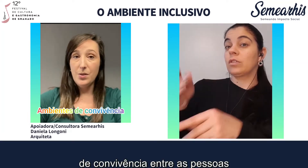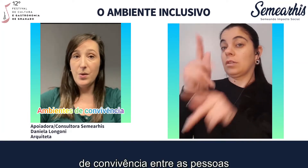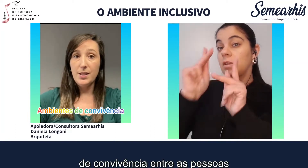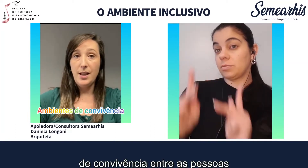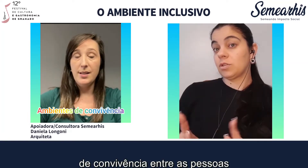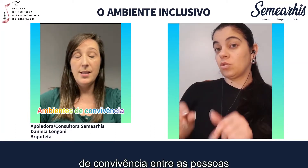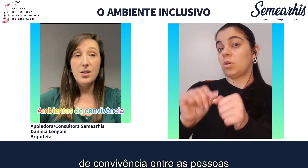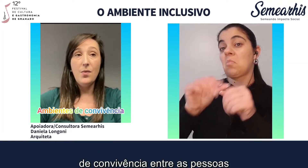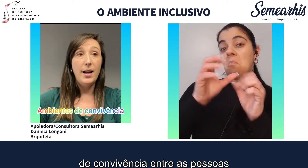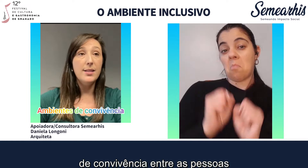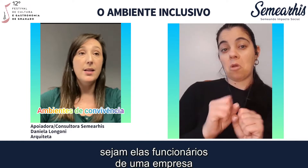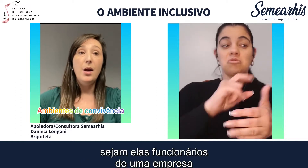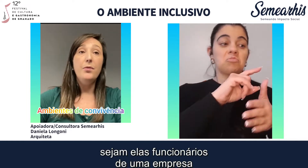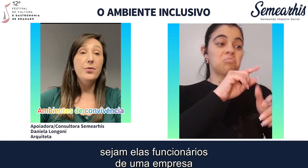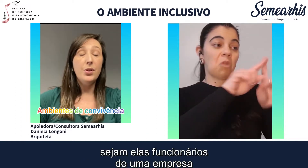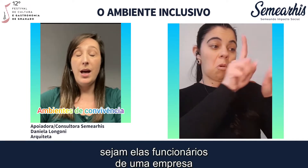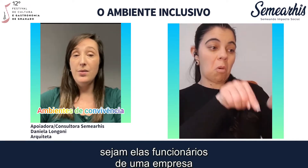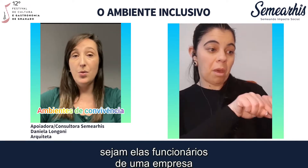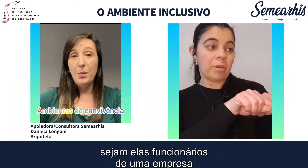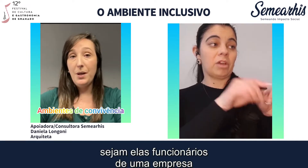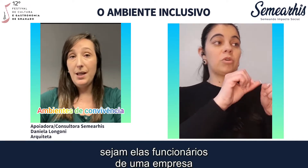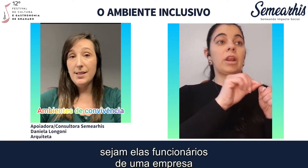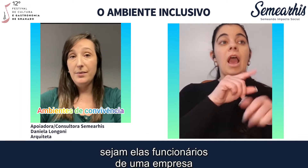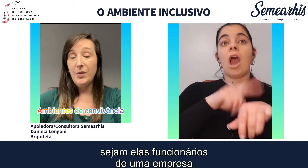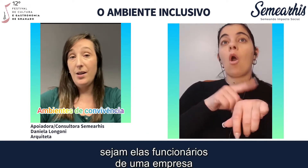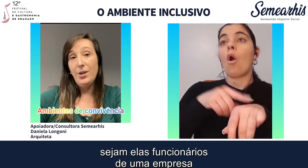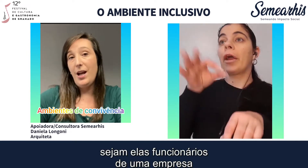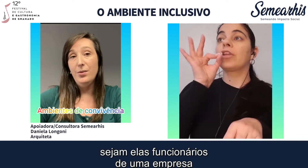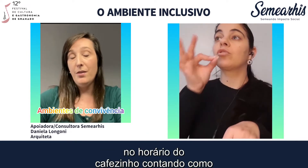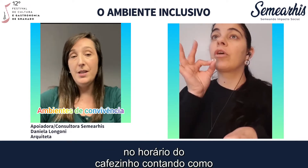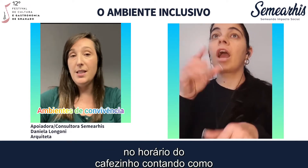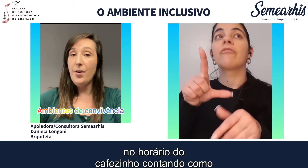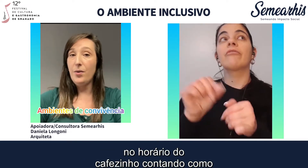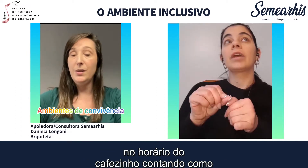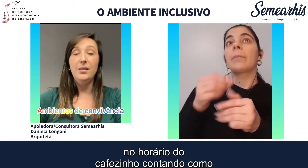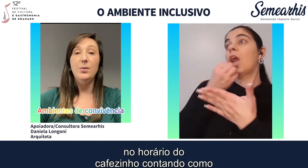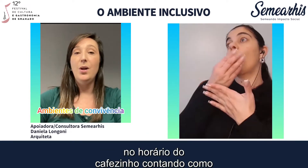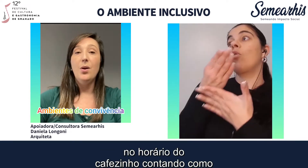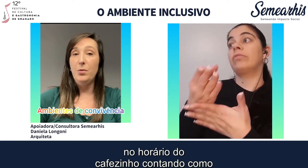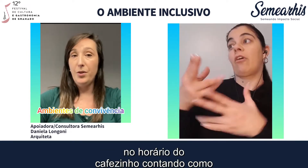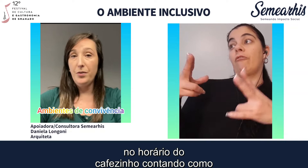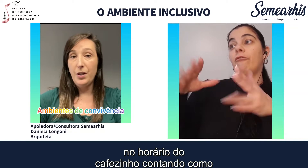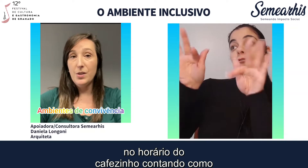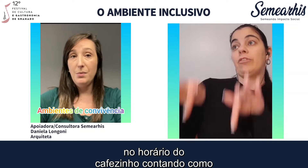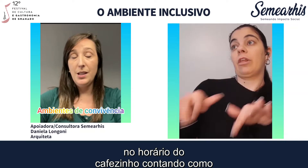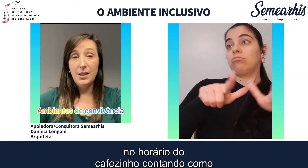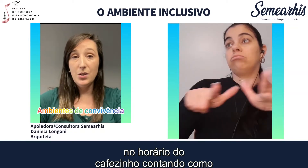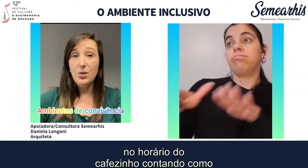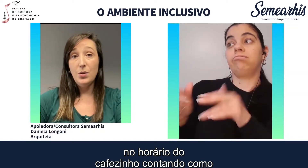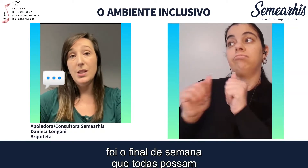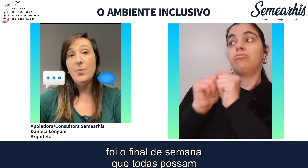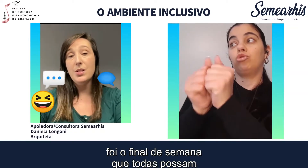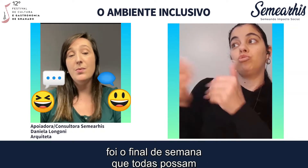as pessoas, né? Sejam elas funcionários de uma empresa, né? No horário do cafezinho, contando como foi o final de semana,